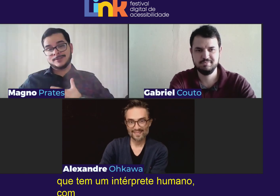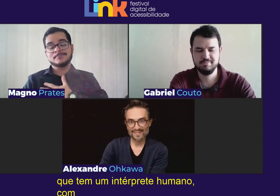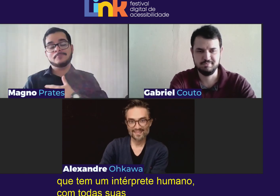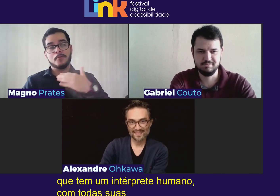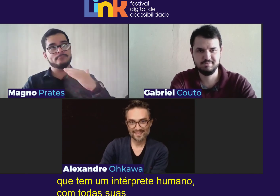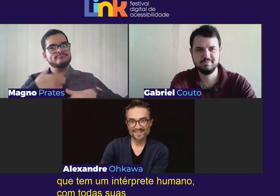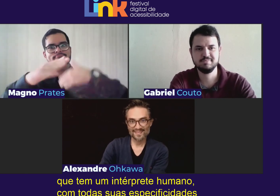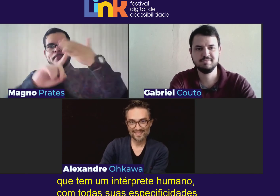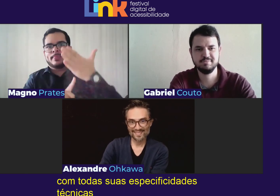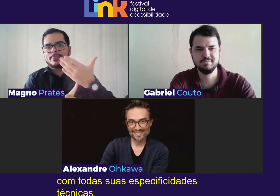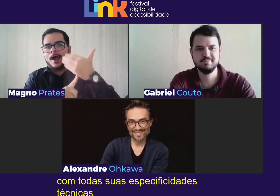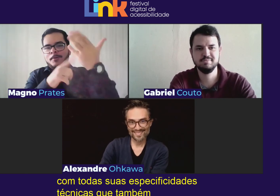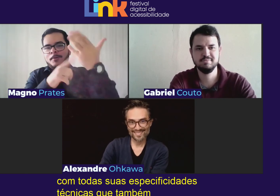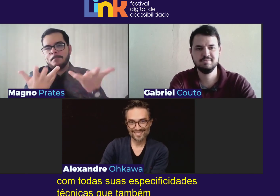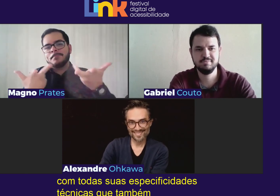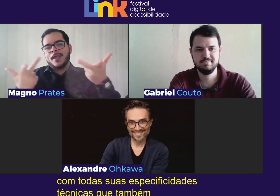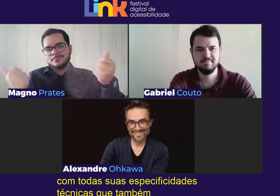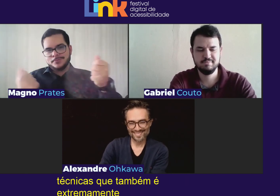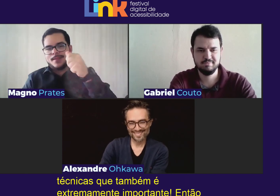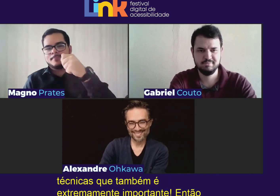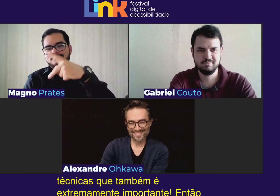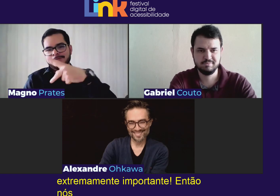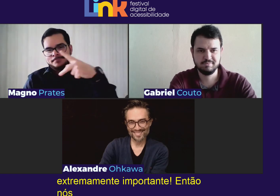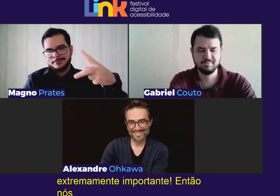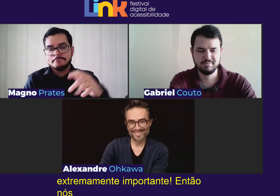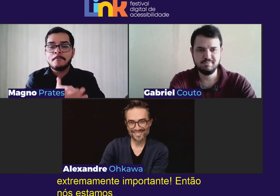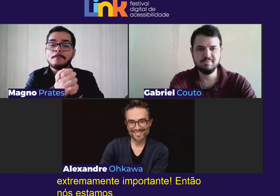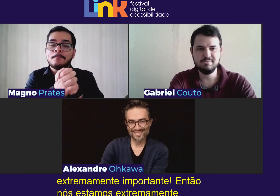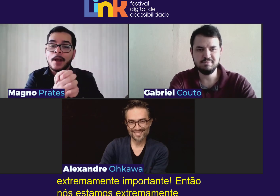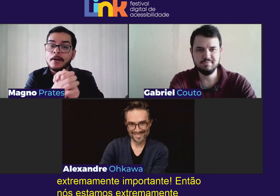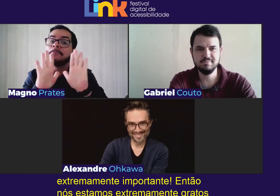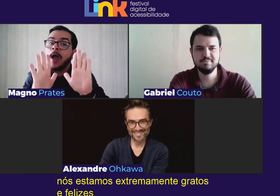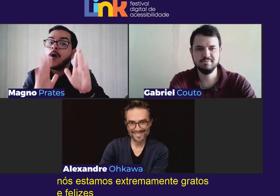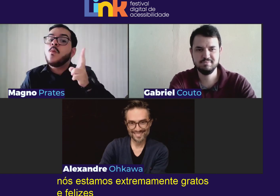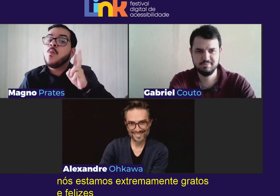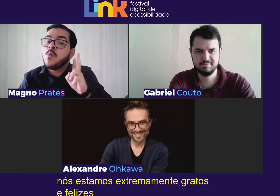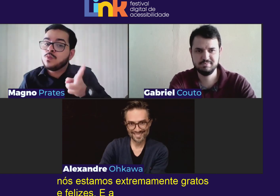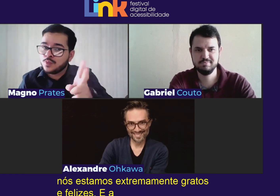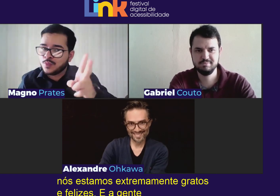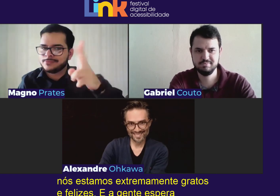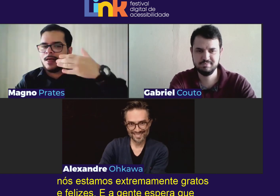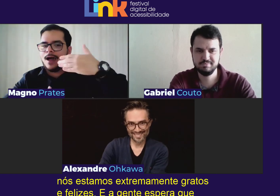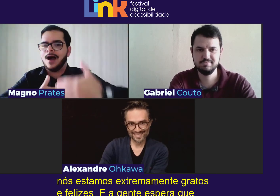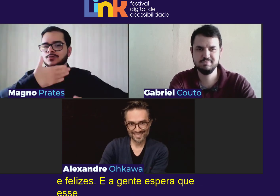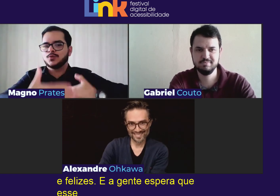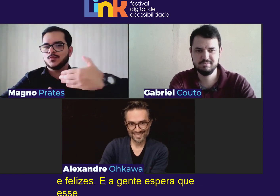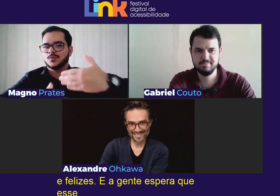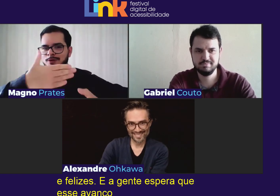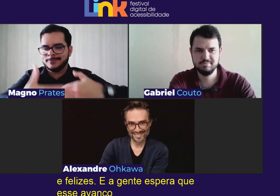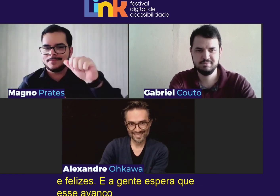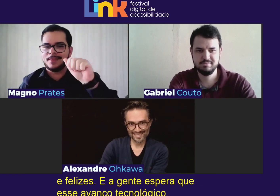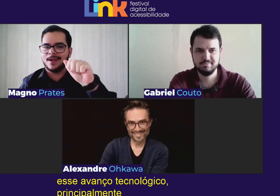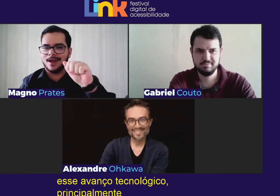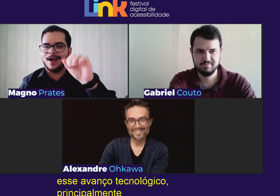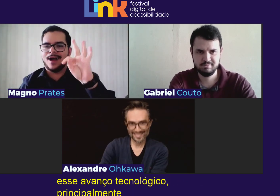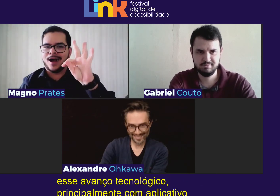nós estamos extremamente gratos e felizes e a gente espera que esse avanço tecnológico, principalmente com o aplicativo de vocês, possa nos apoiar. Então parabéns, a